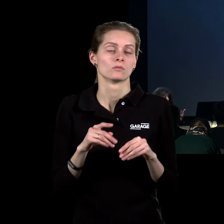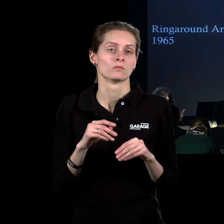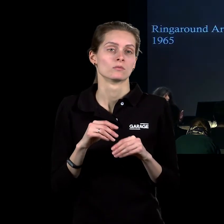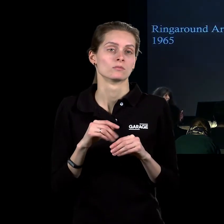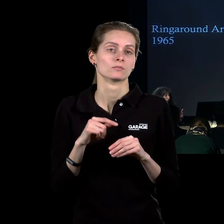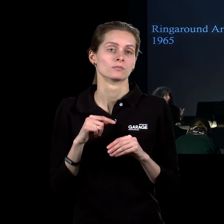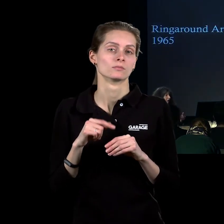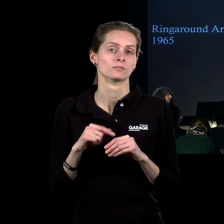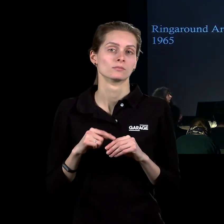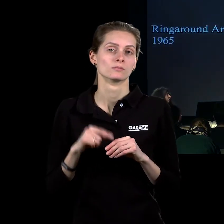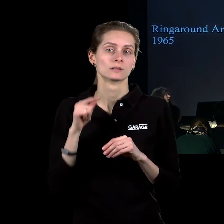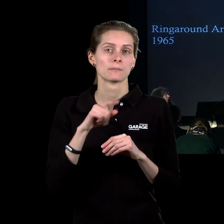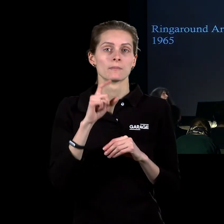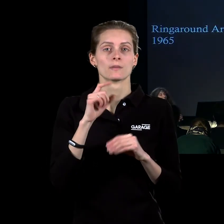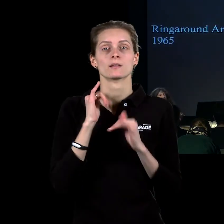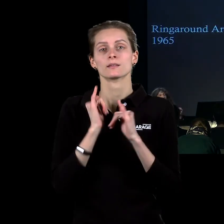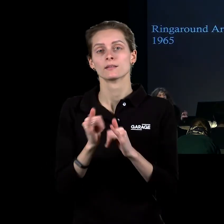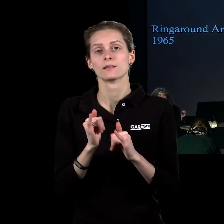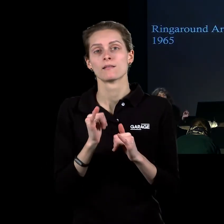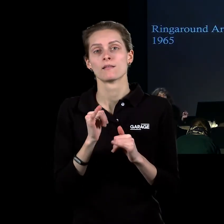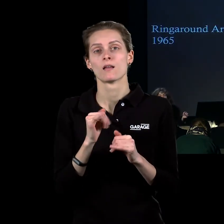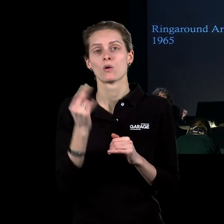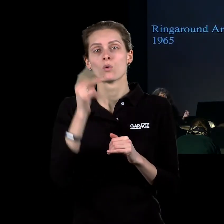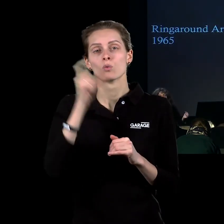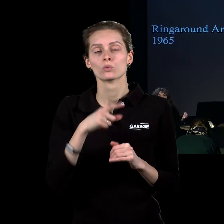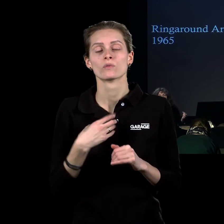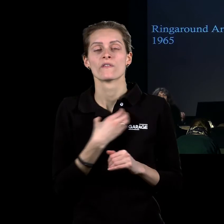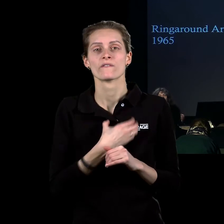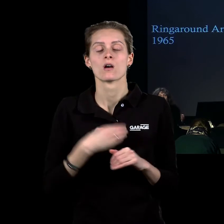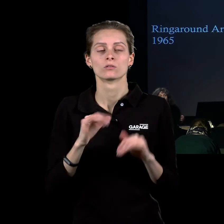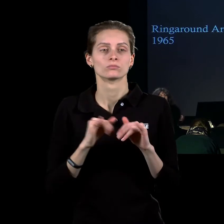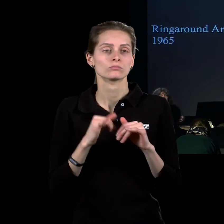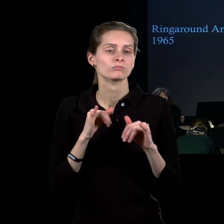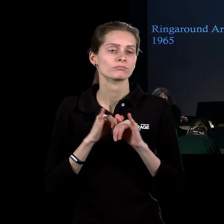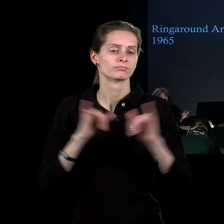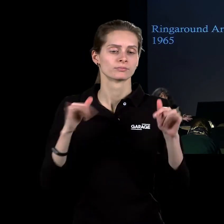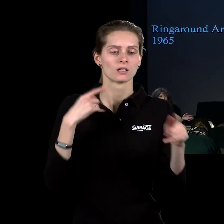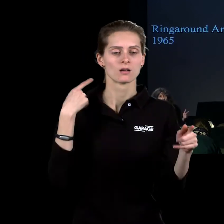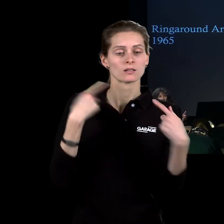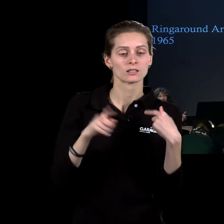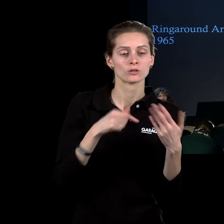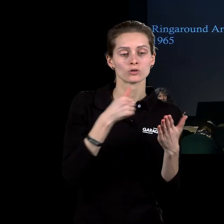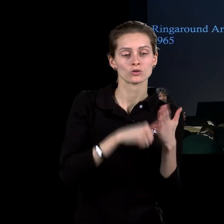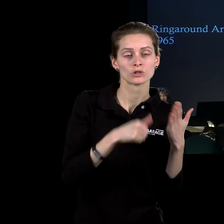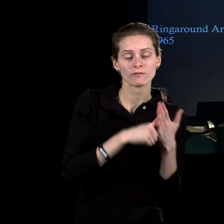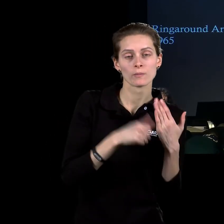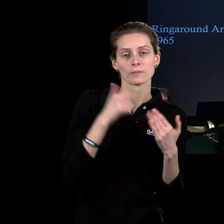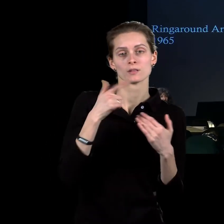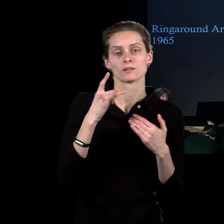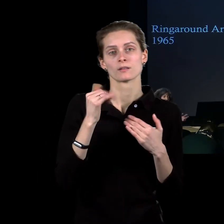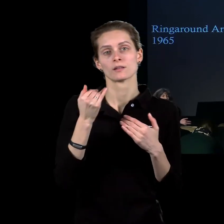которых для самой Эвы Гессе было важно размыть это различие между живописью, графикой